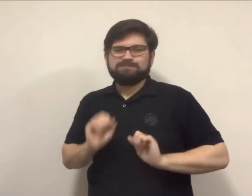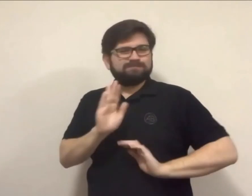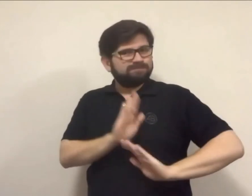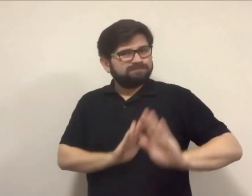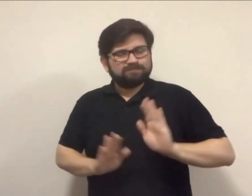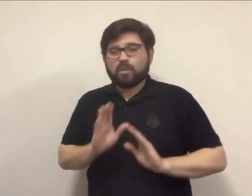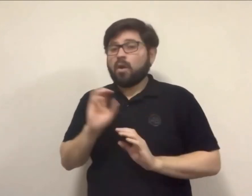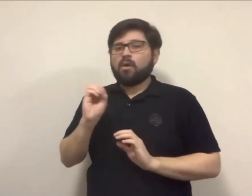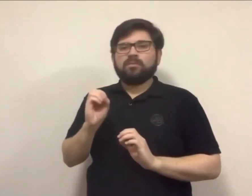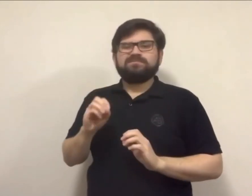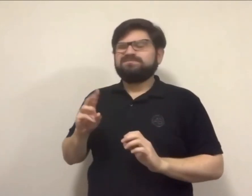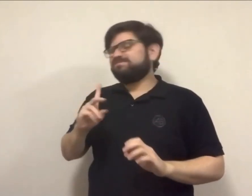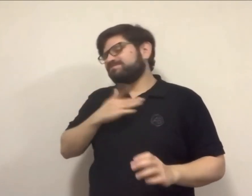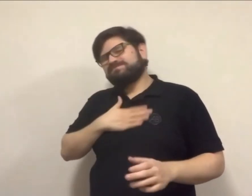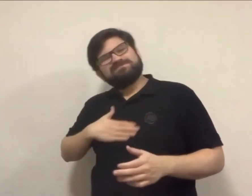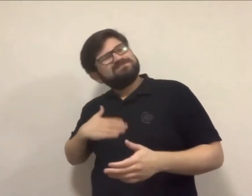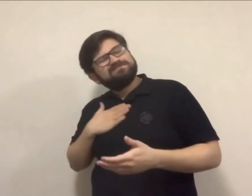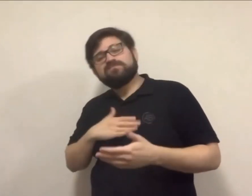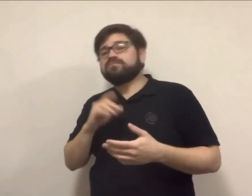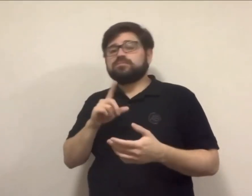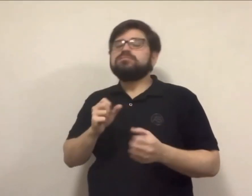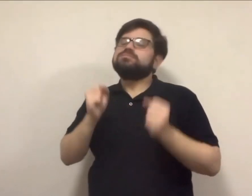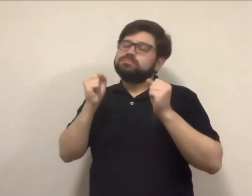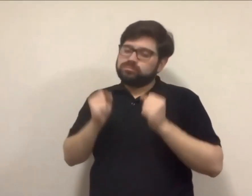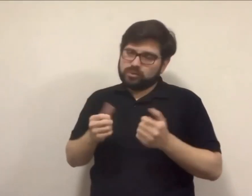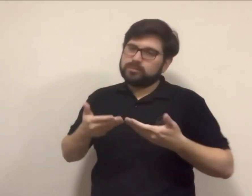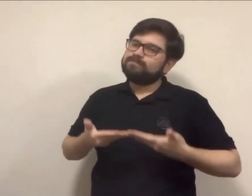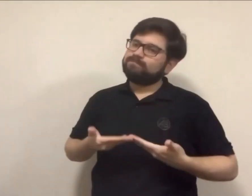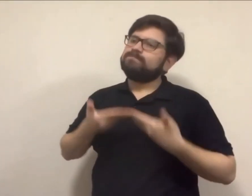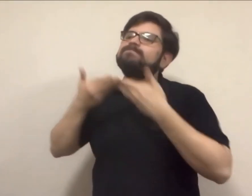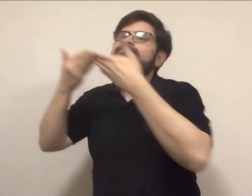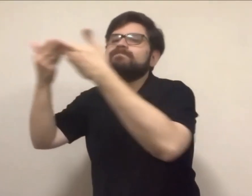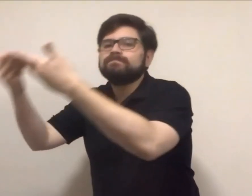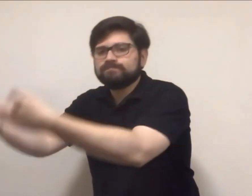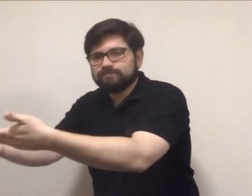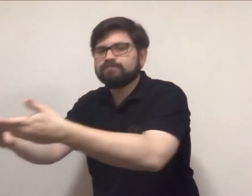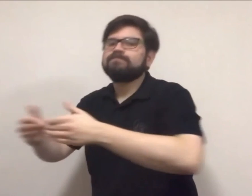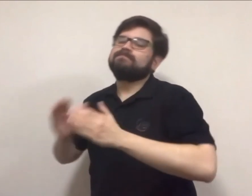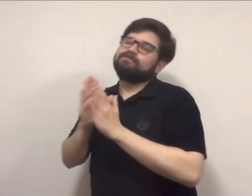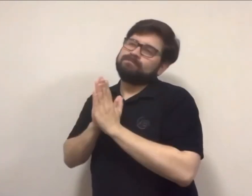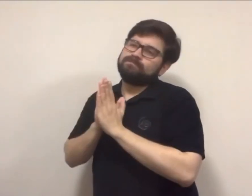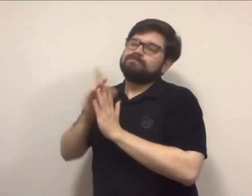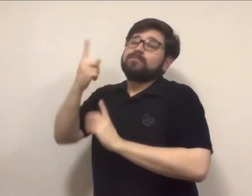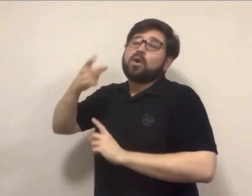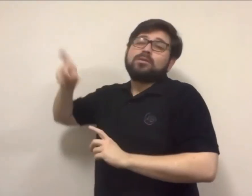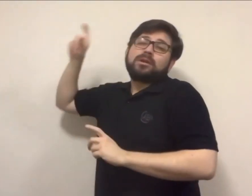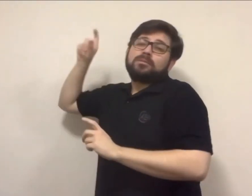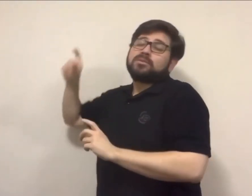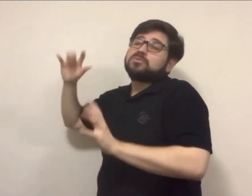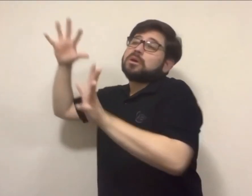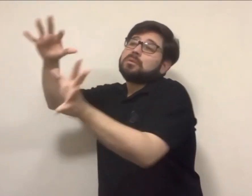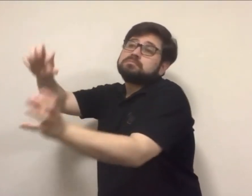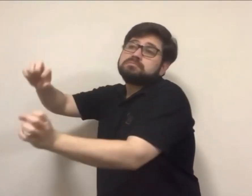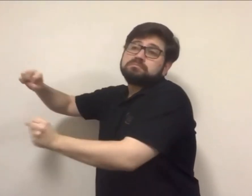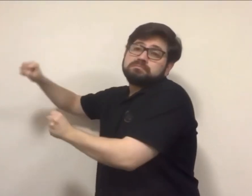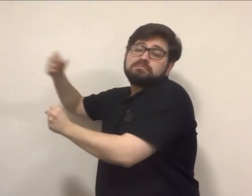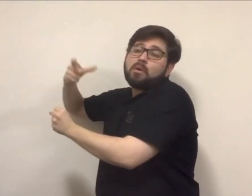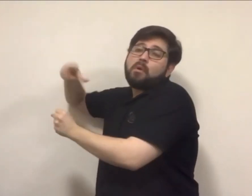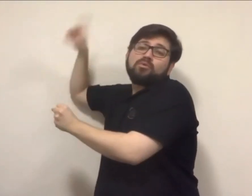Por ejemplo, si ese bebé nace y pasa el tiempo y los papás no pueden cuidarlos, lo pueden